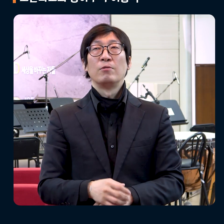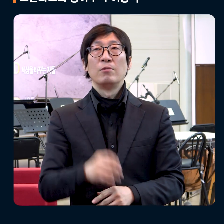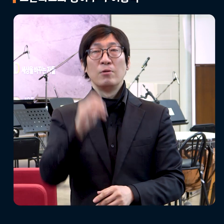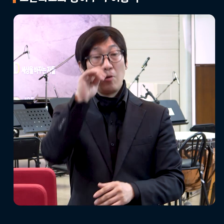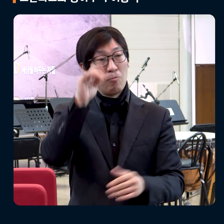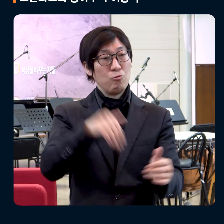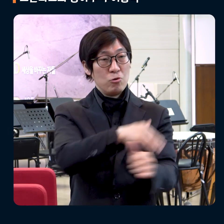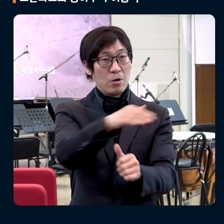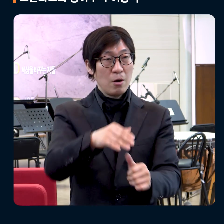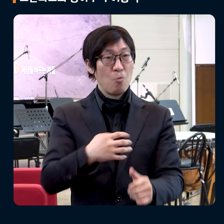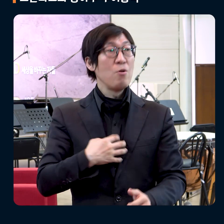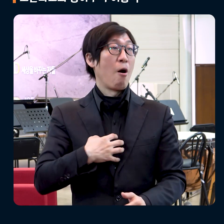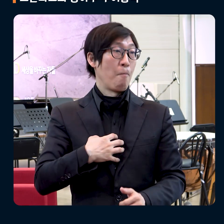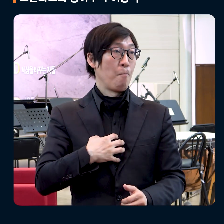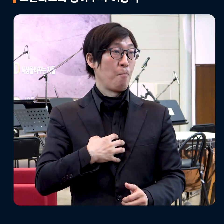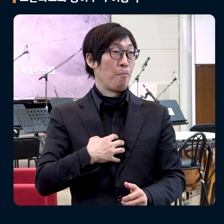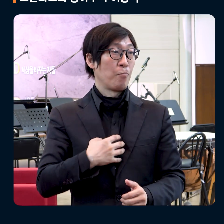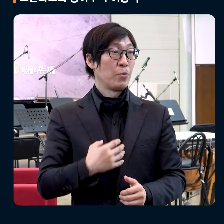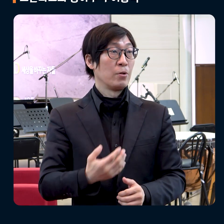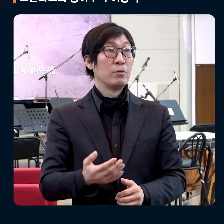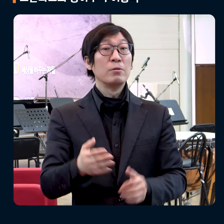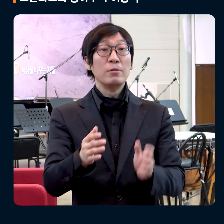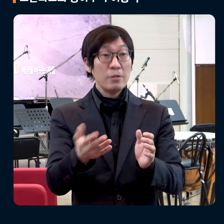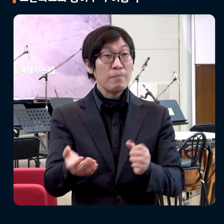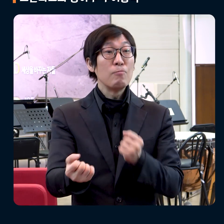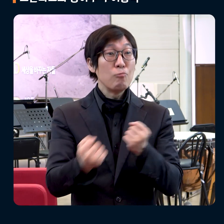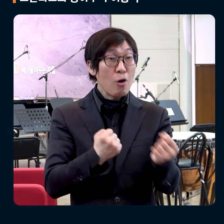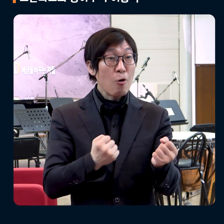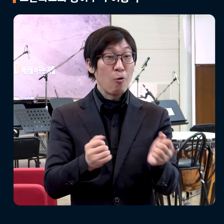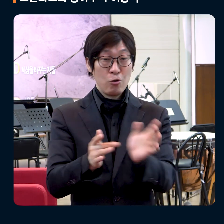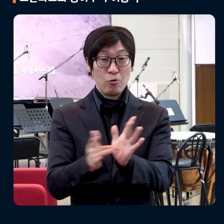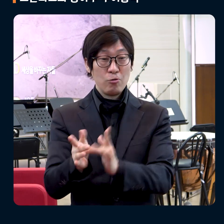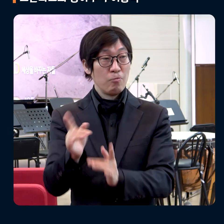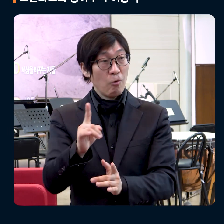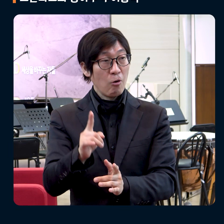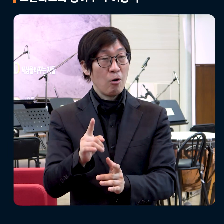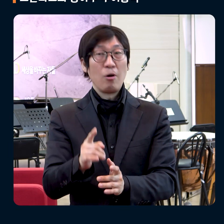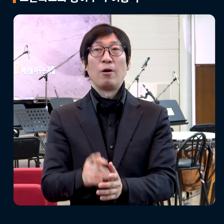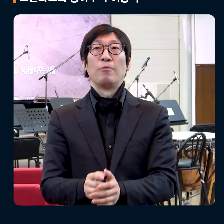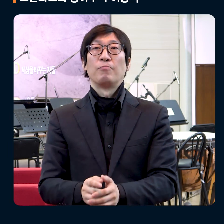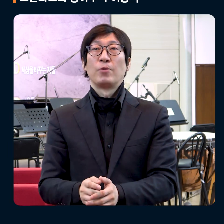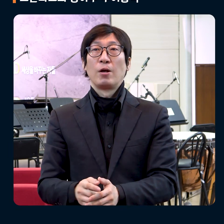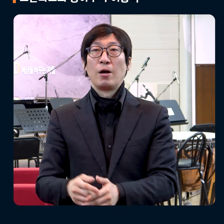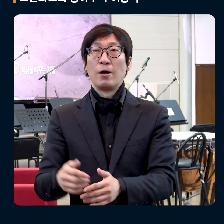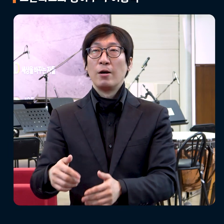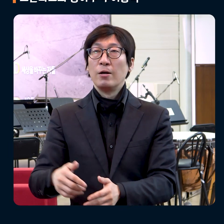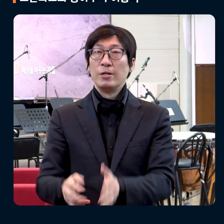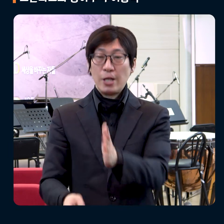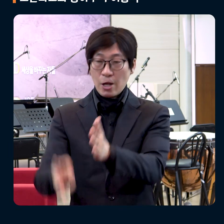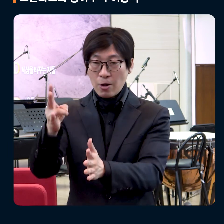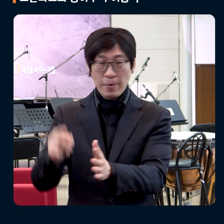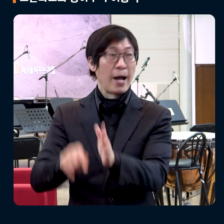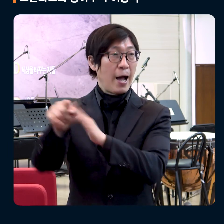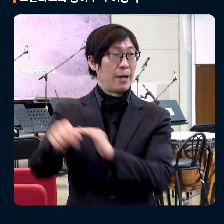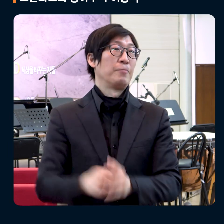이렇게 분위기가 험악해졌습니다. 그런데도 예수님은 예루살렘에 올라가셨습니다. 이때다